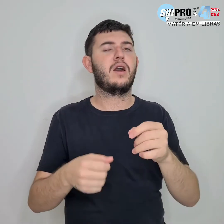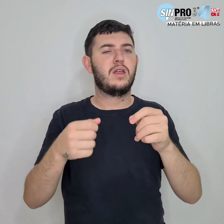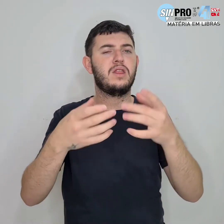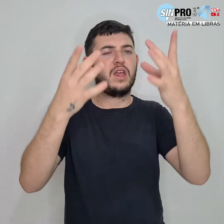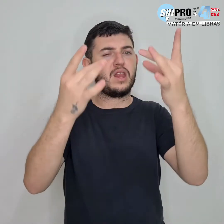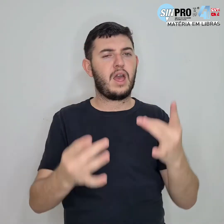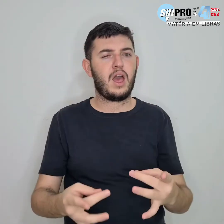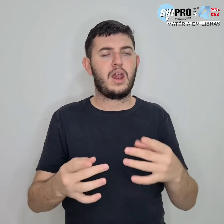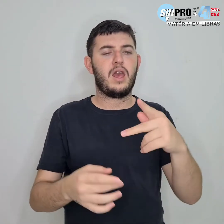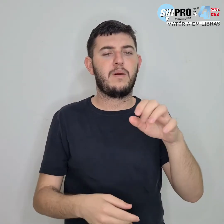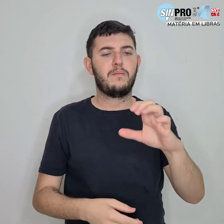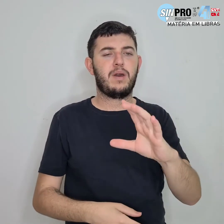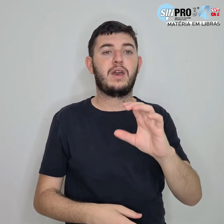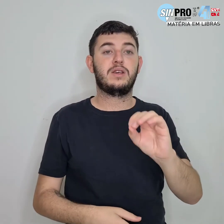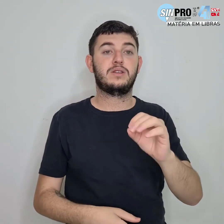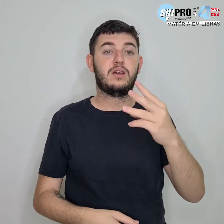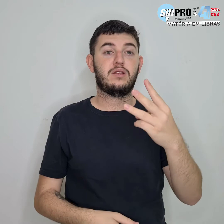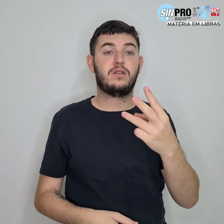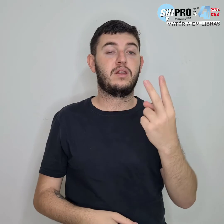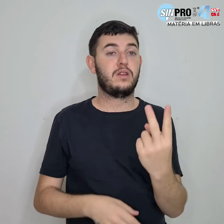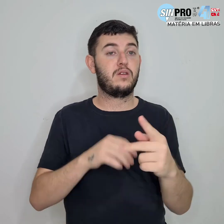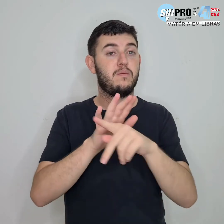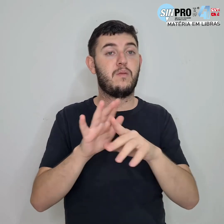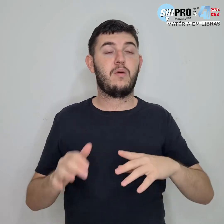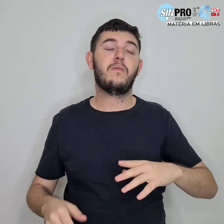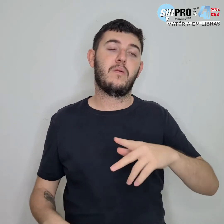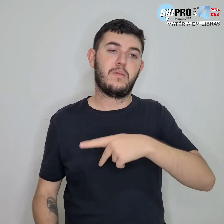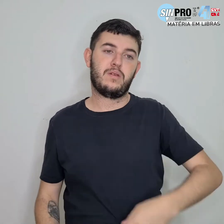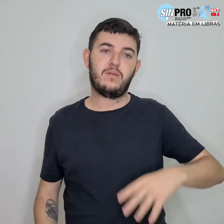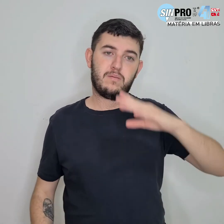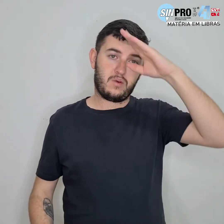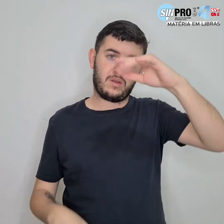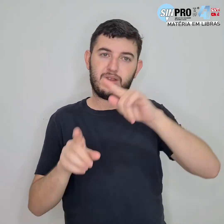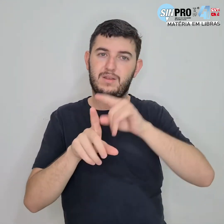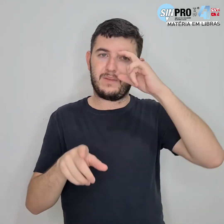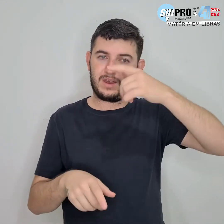2020, de Bolsonaro Guedes. Fonte: CUT Brasília.